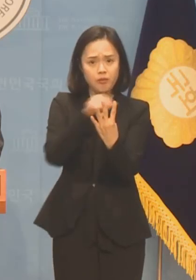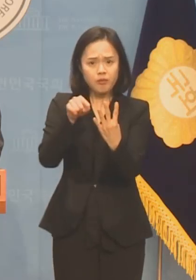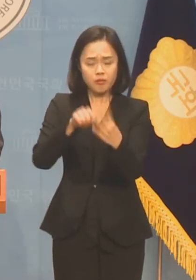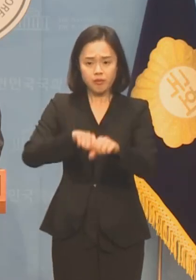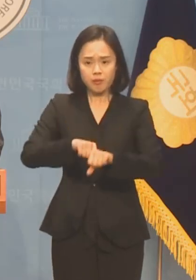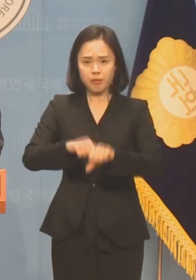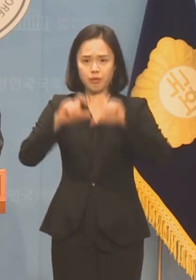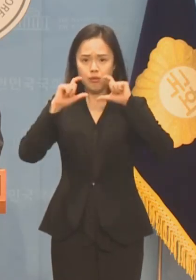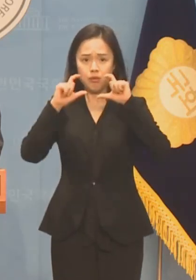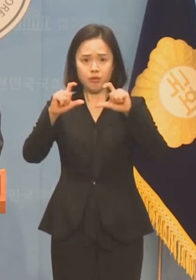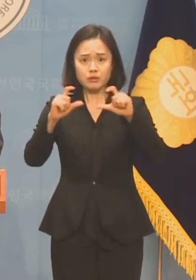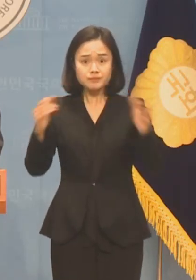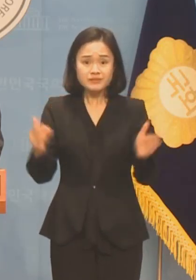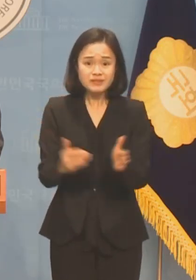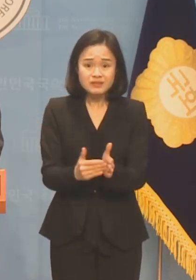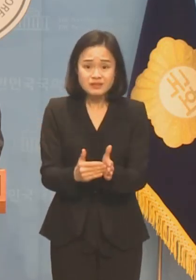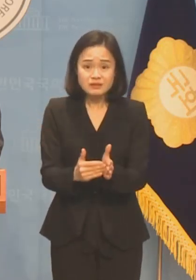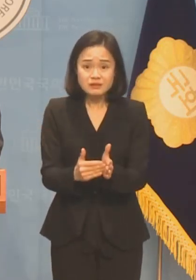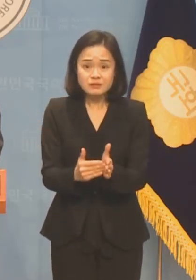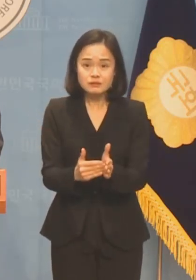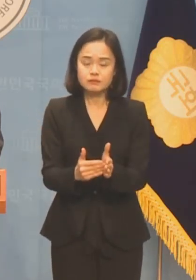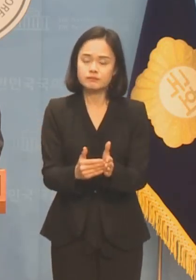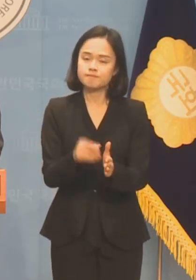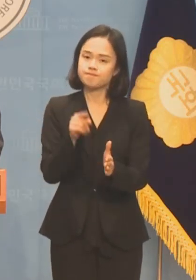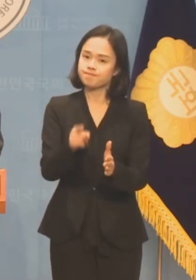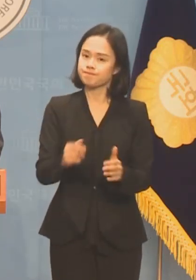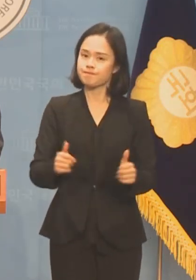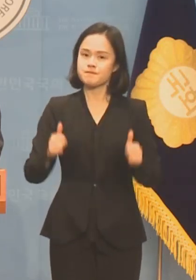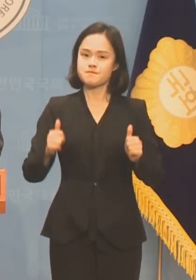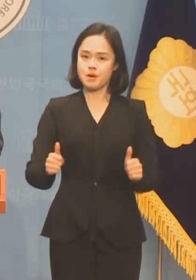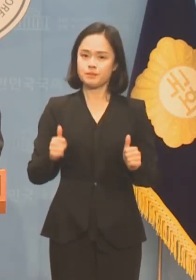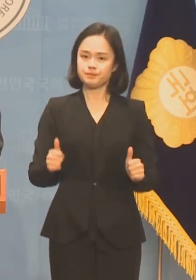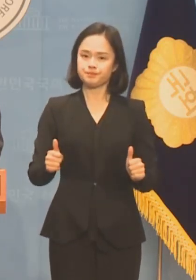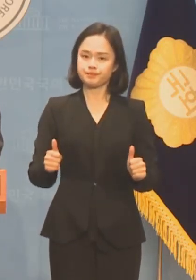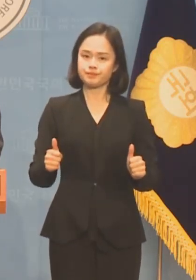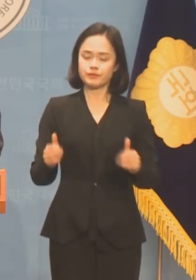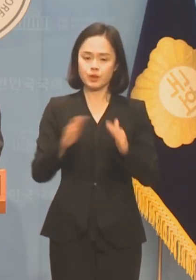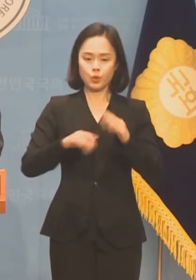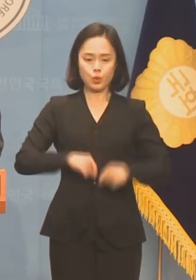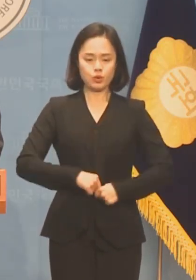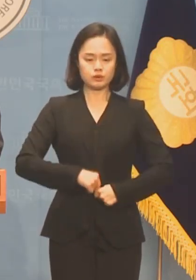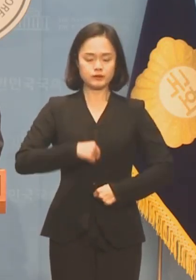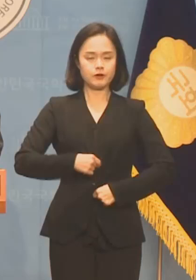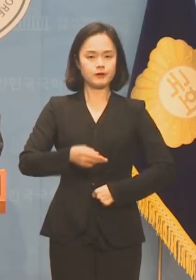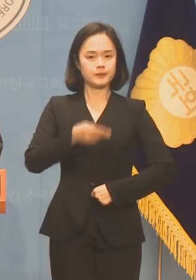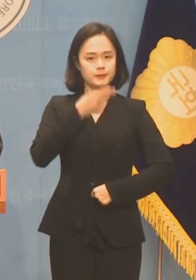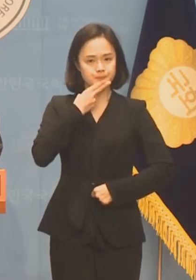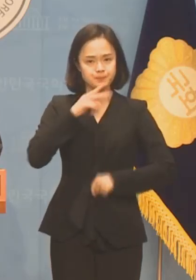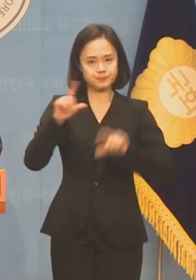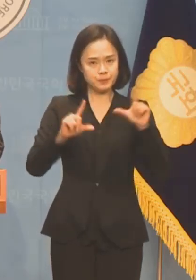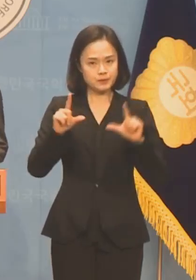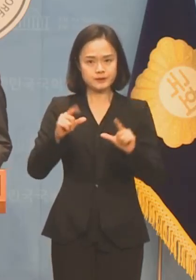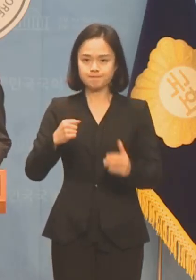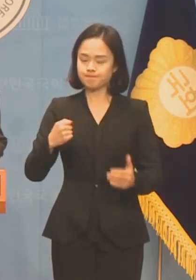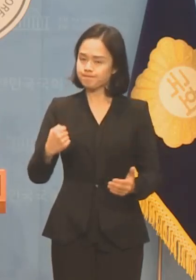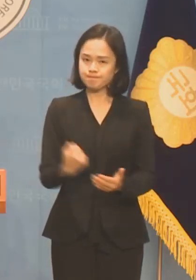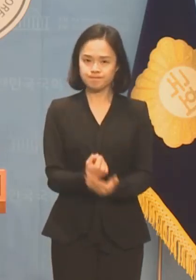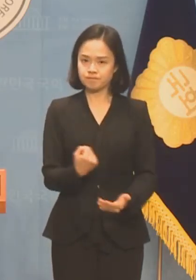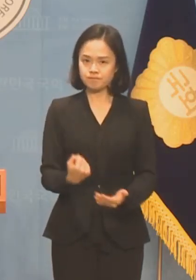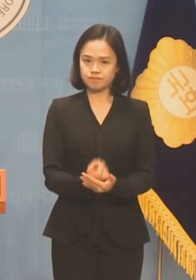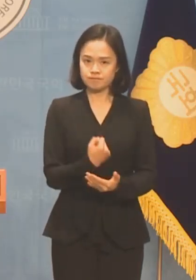점은 법의 잣대가 여전히 불공정하다고밖에 할 수 없어 대단히 유감스럽습니다.